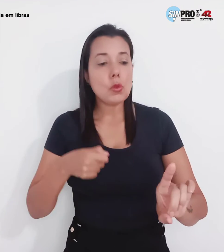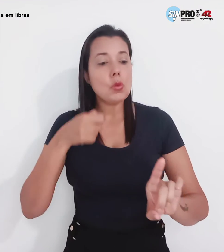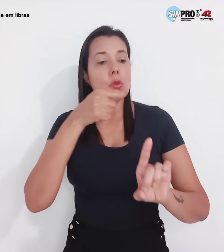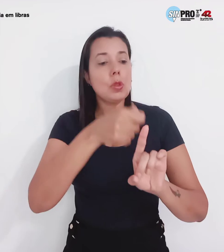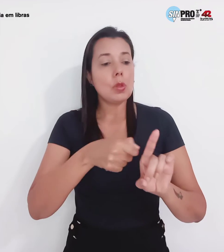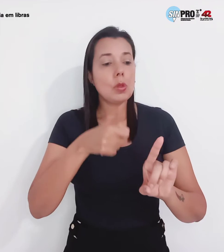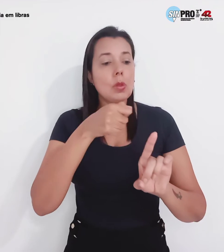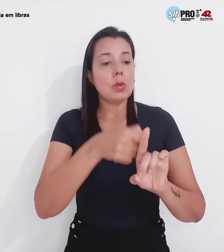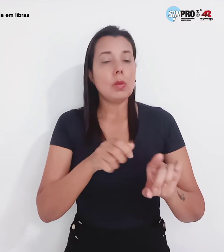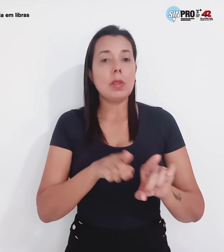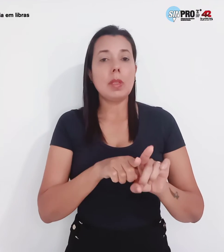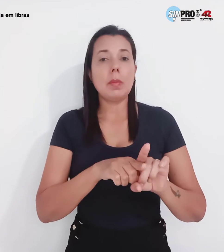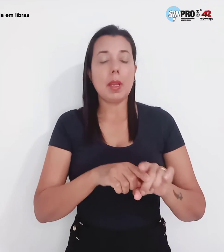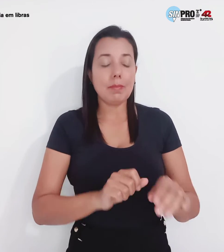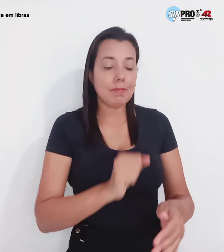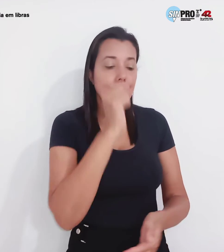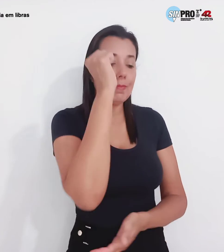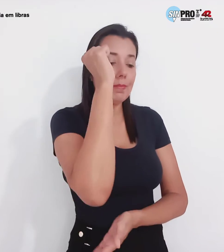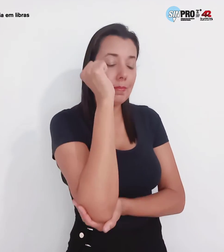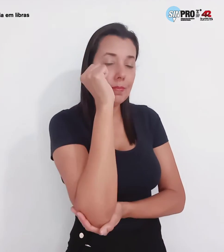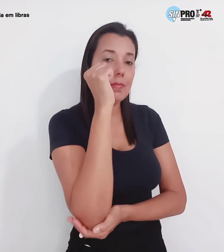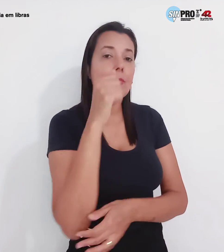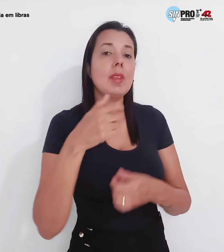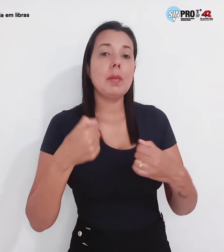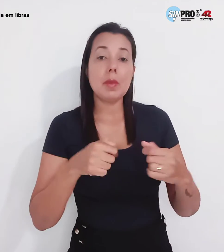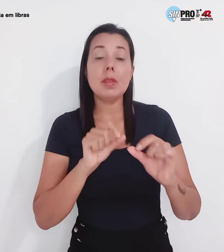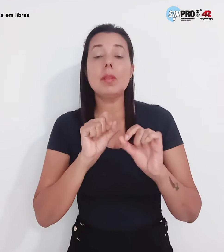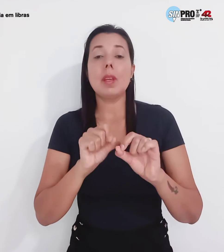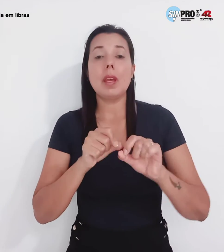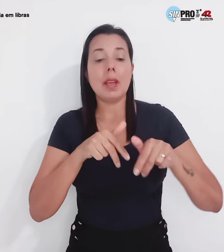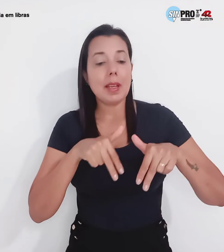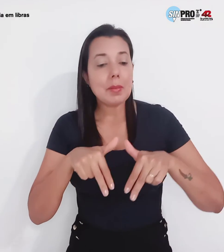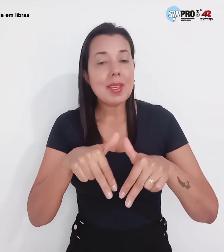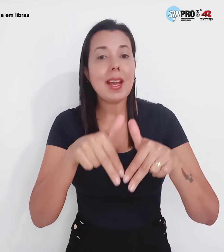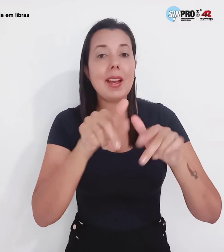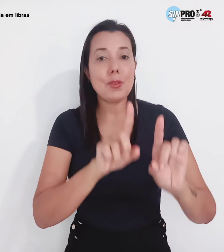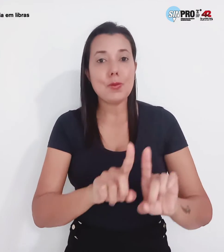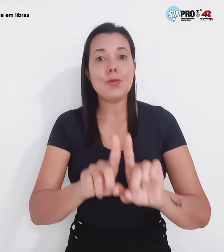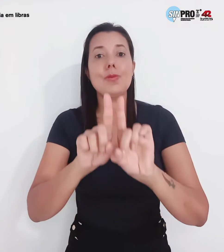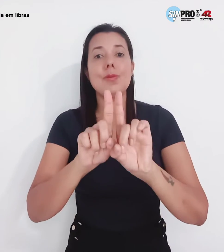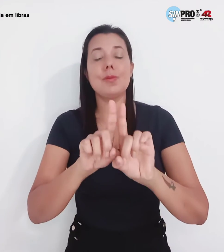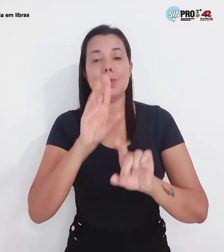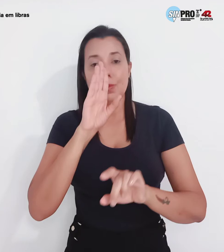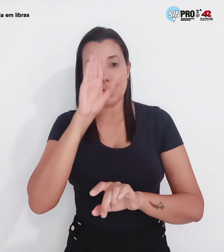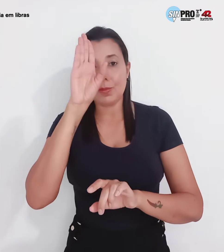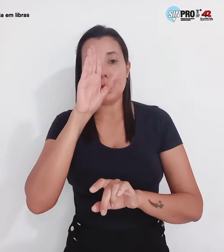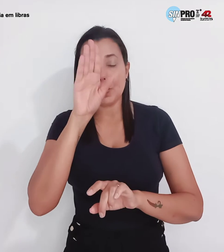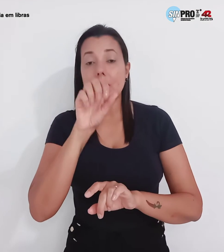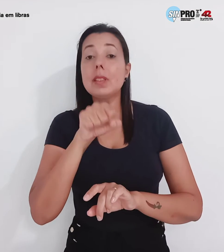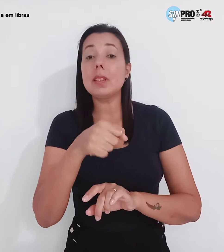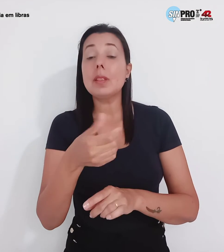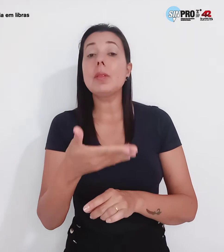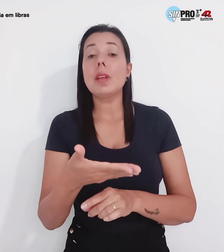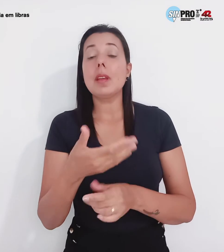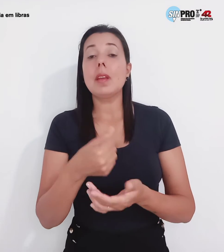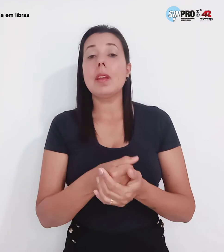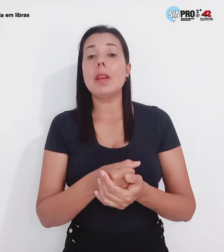e resistência e precisam caminhar juntas, principalmente na atual